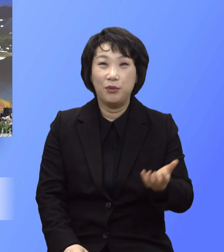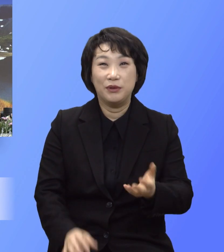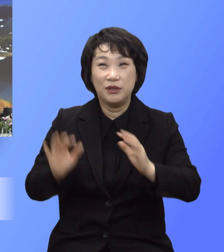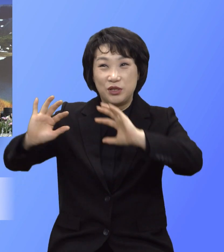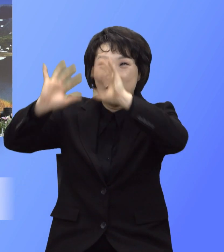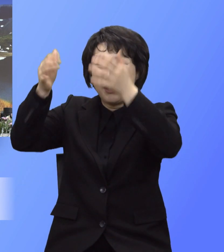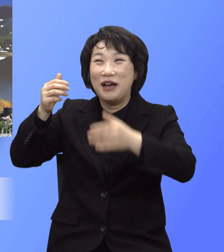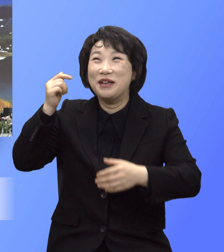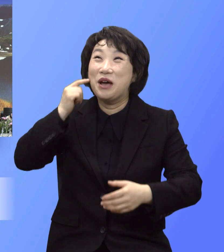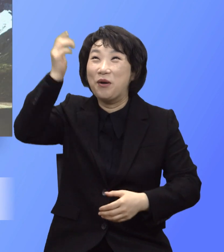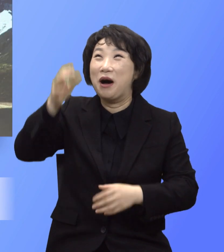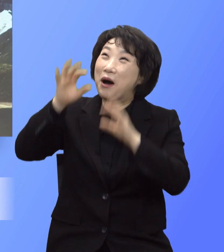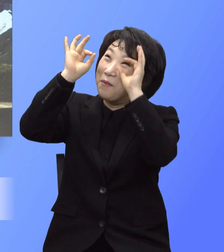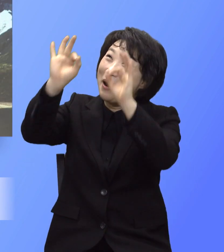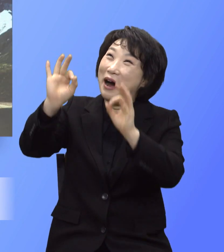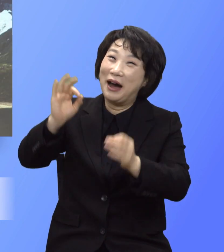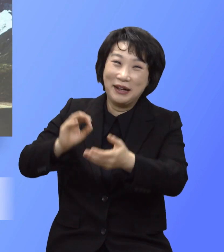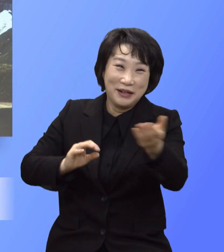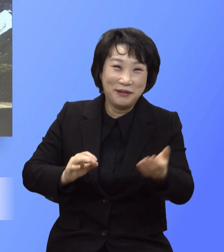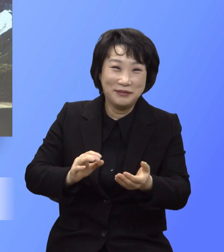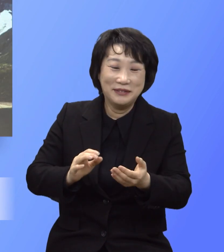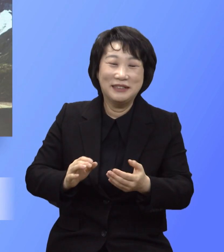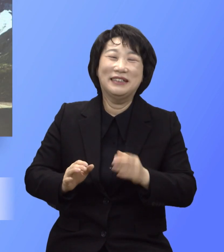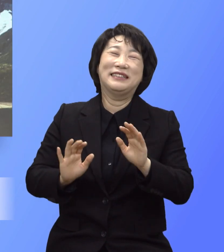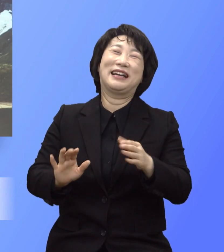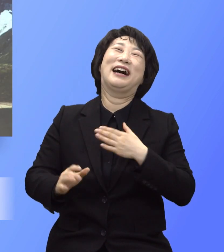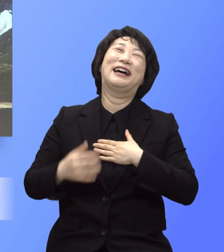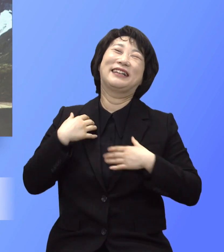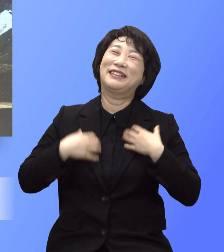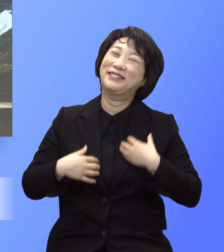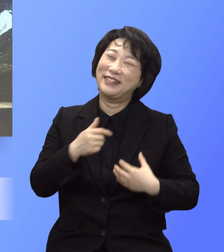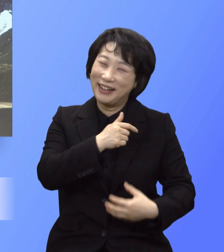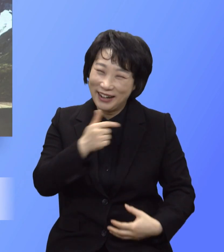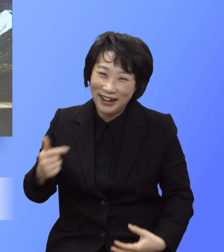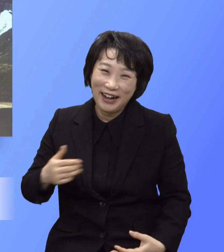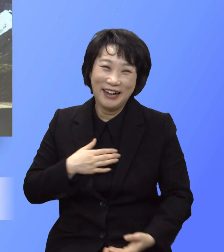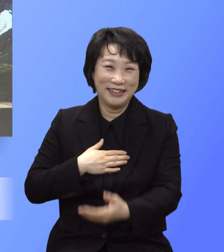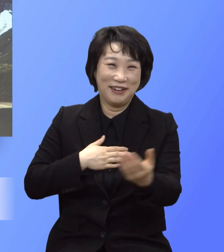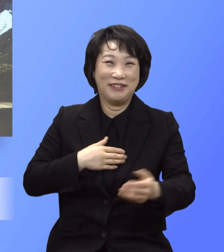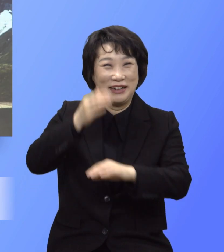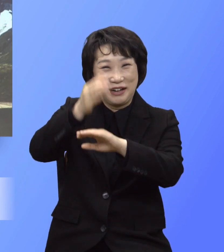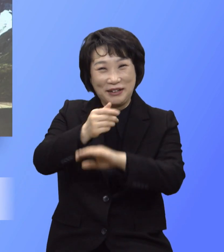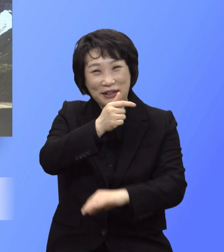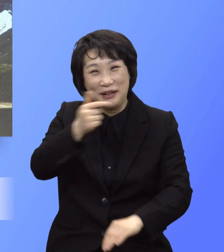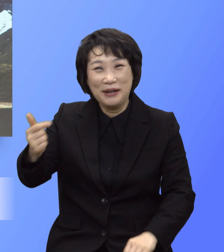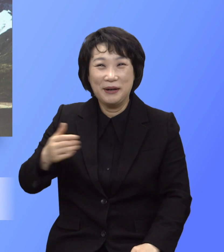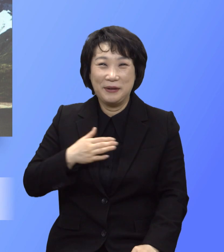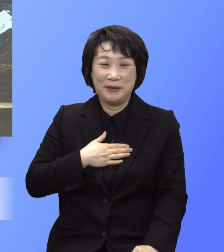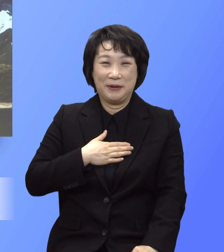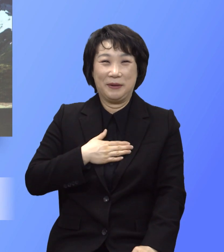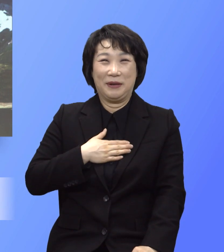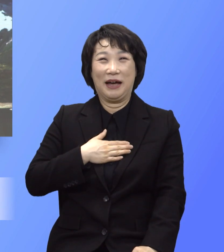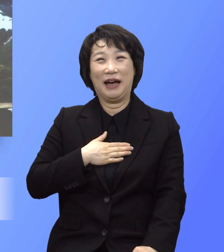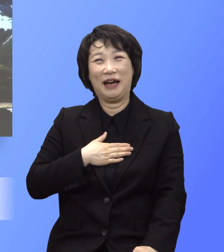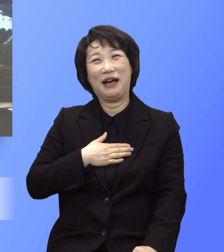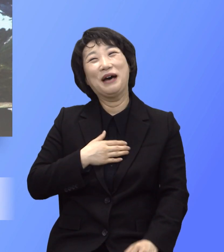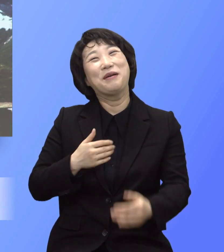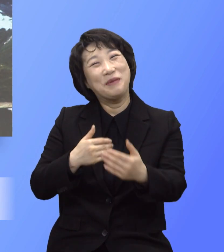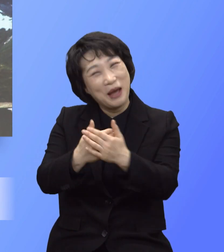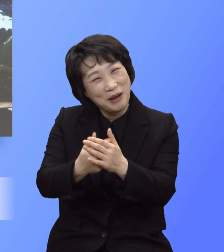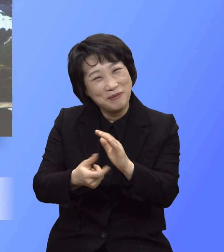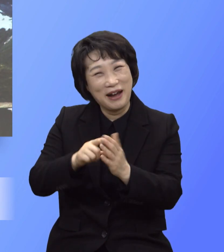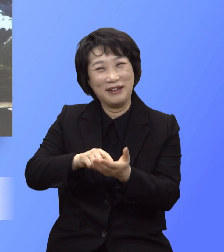영광을 바라만 봐도요 정말로 기쁨이 넘치고 감자가 넘치고 배부를